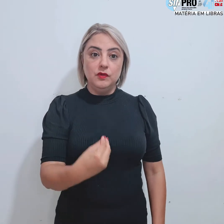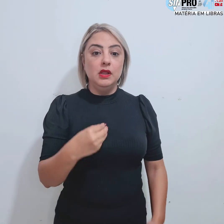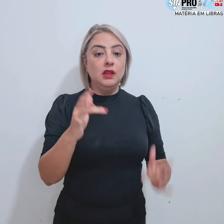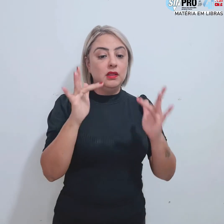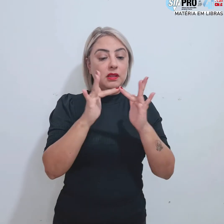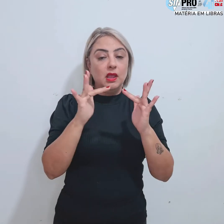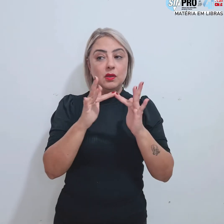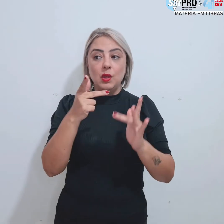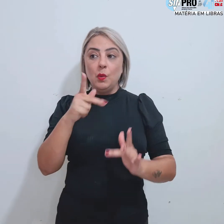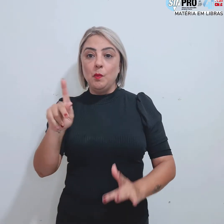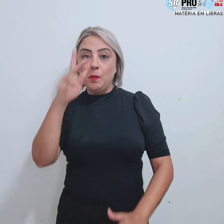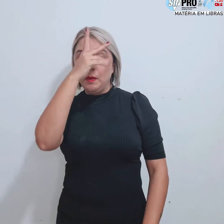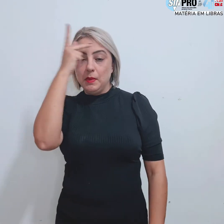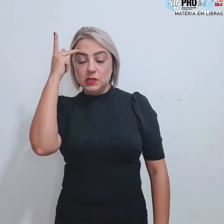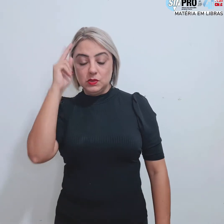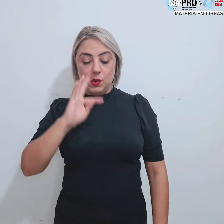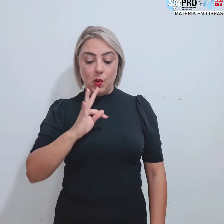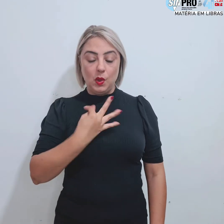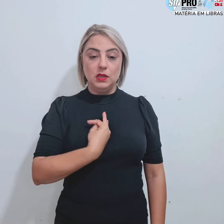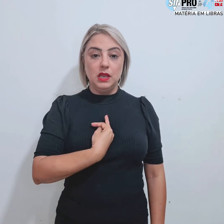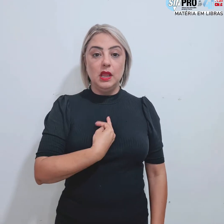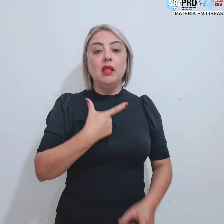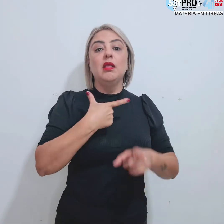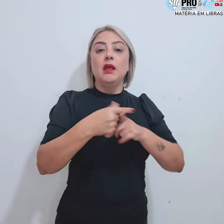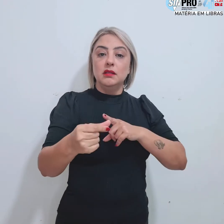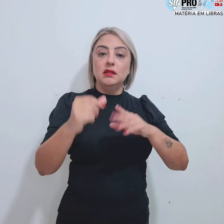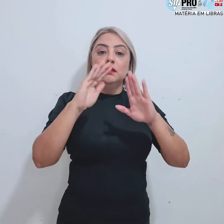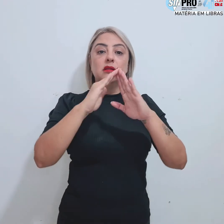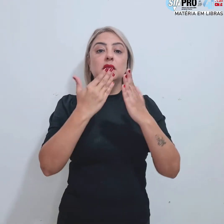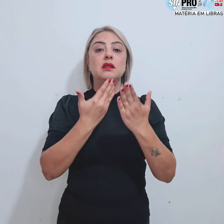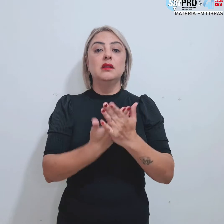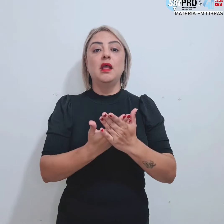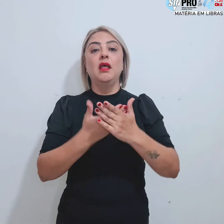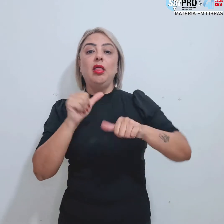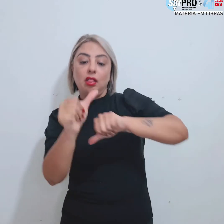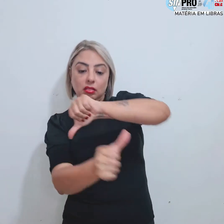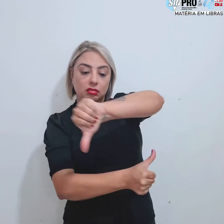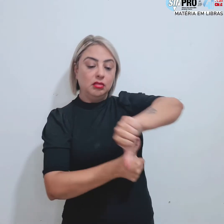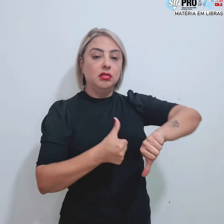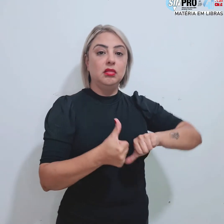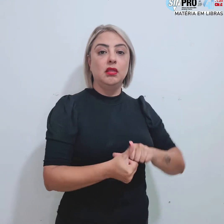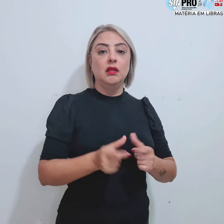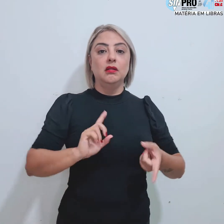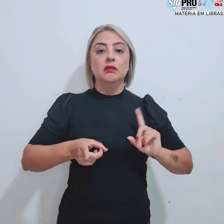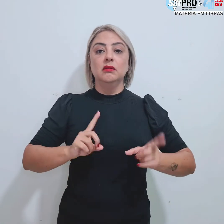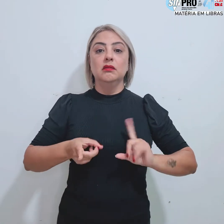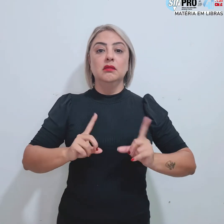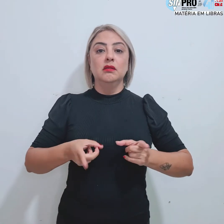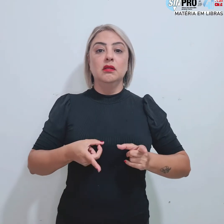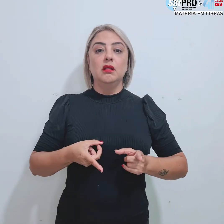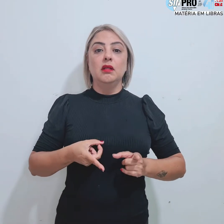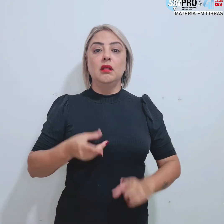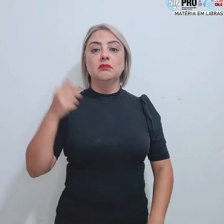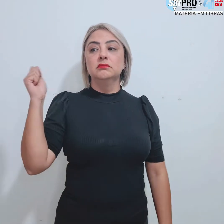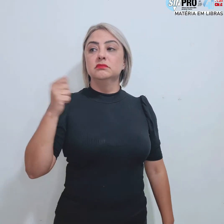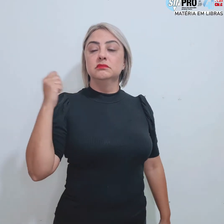contato com alguém trans, vai sair da escola e virá uma travesti fazendo programa.